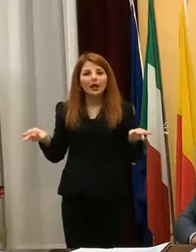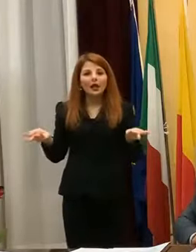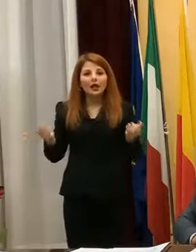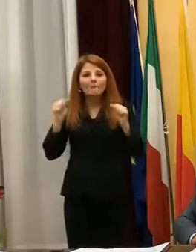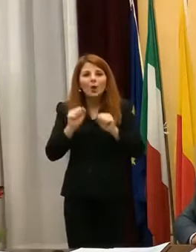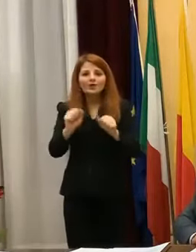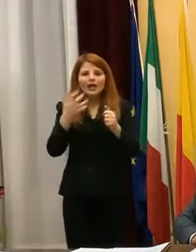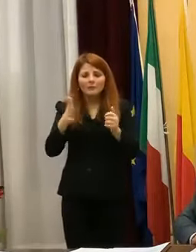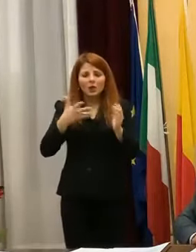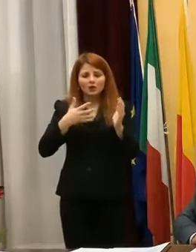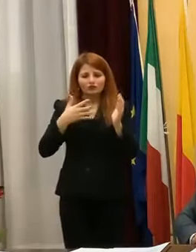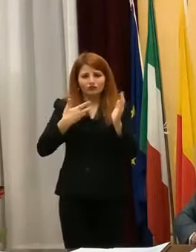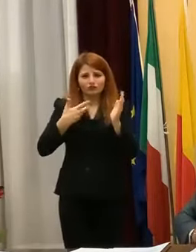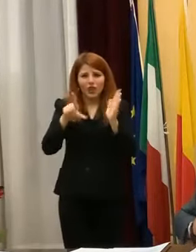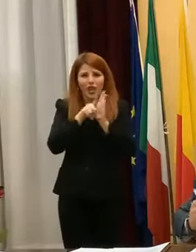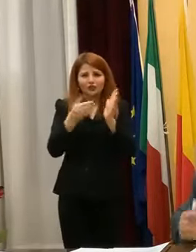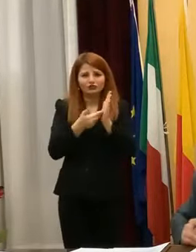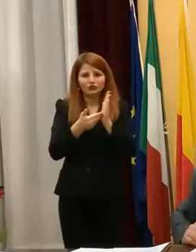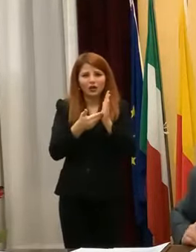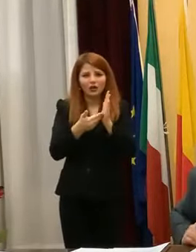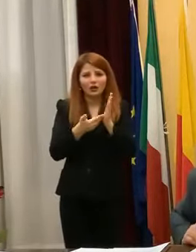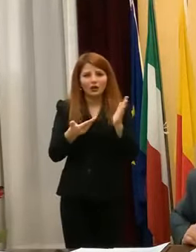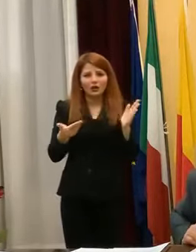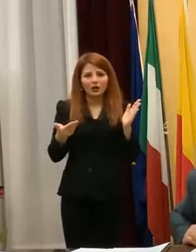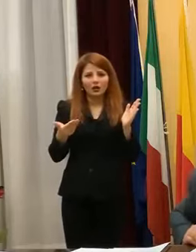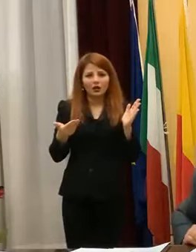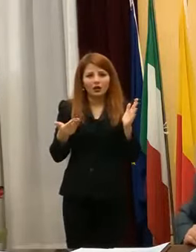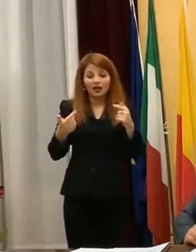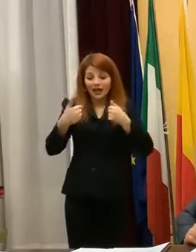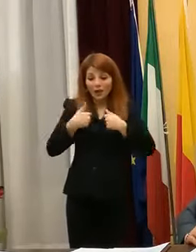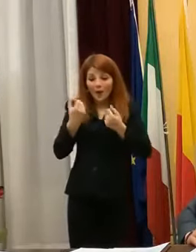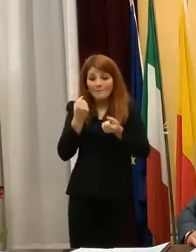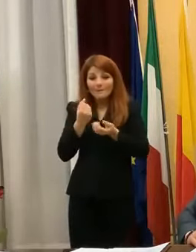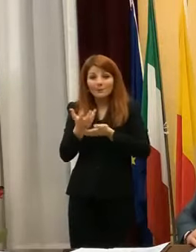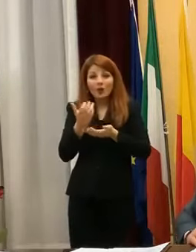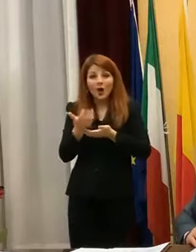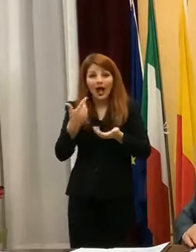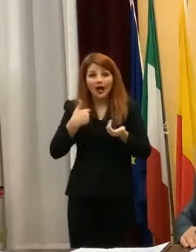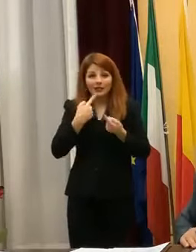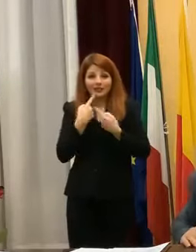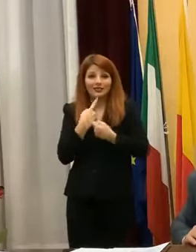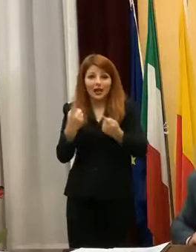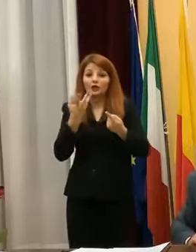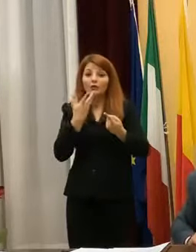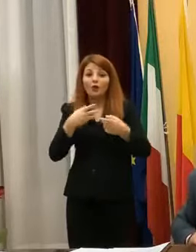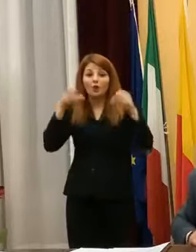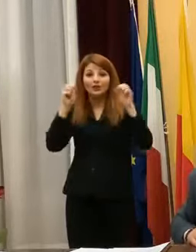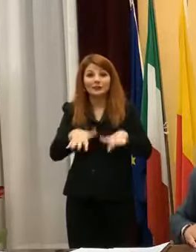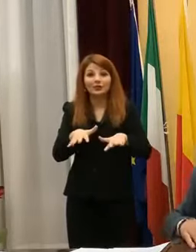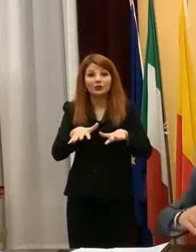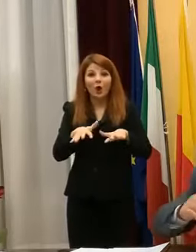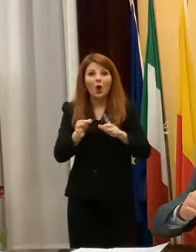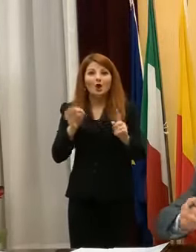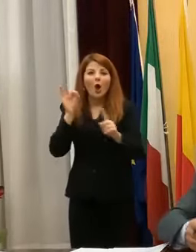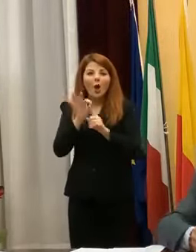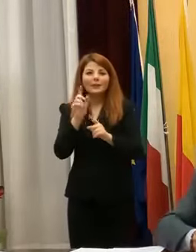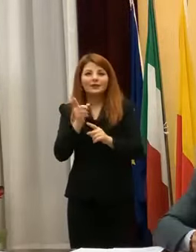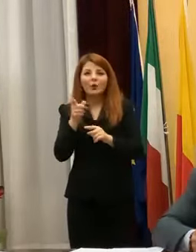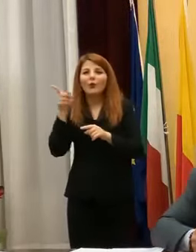questo, a farli ritardare il più possibile nel procedimento. Grande